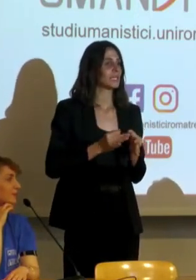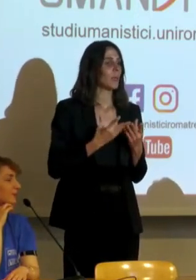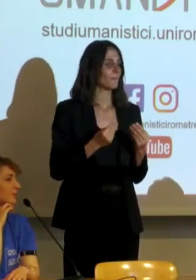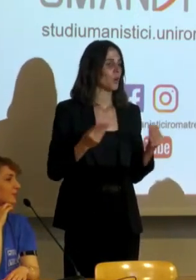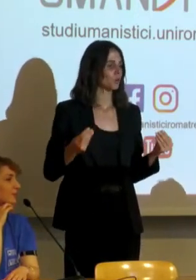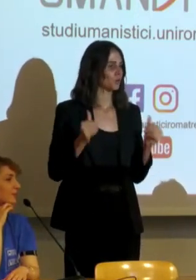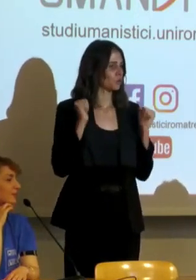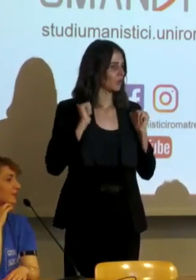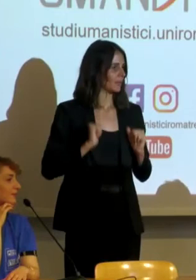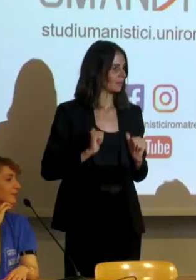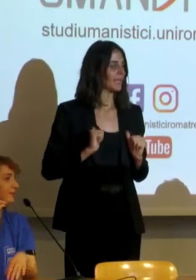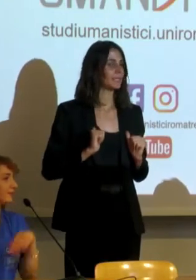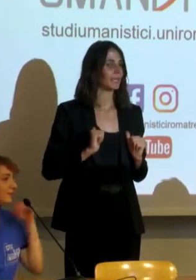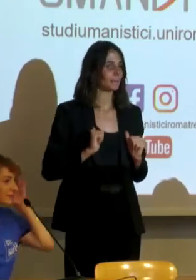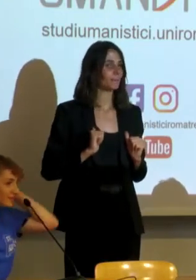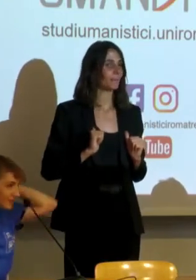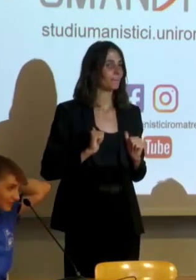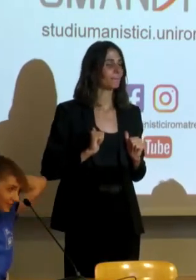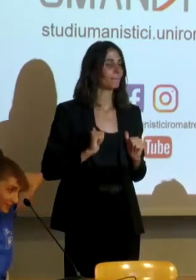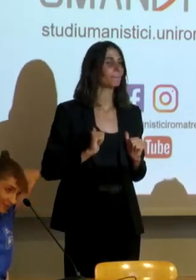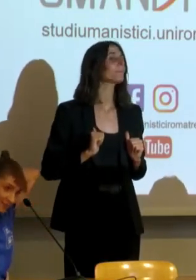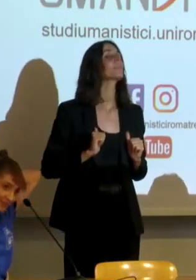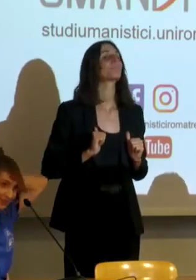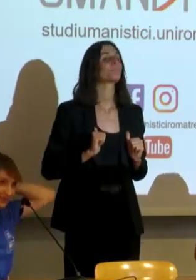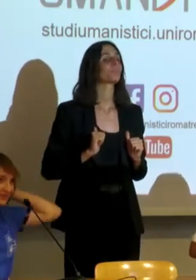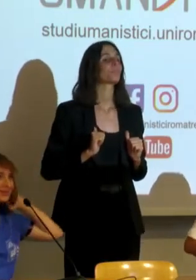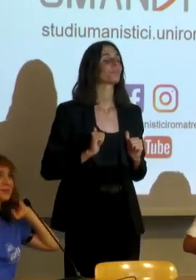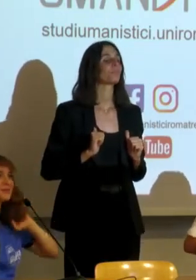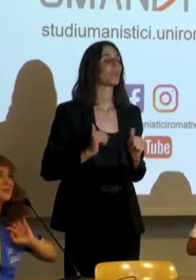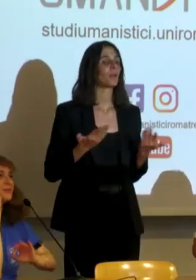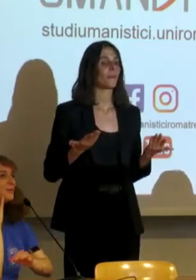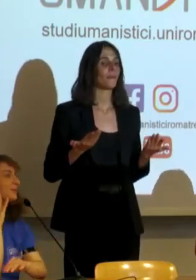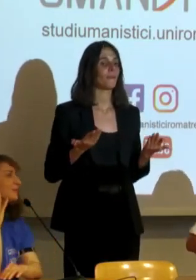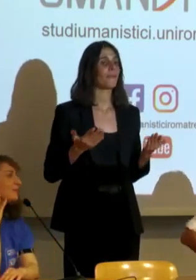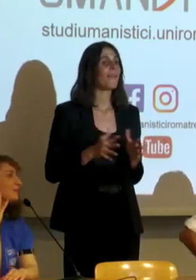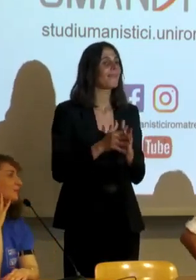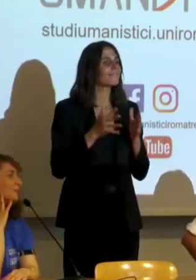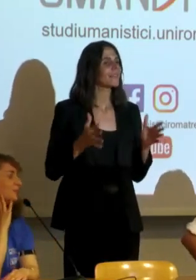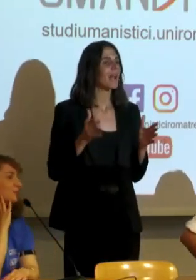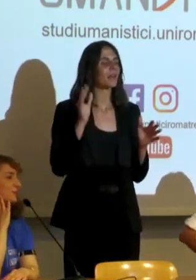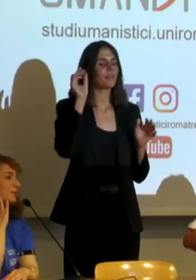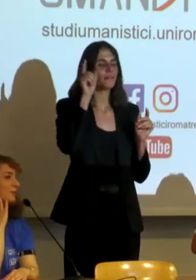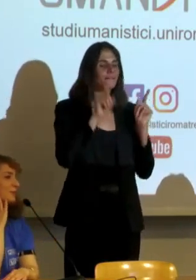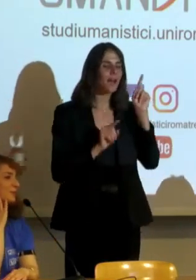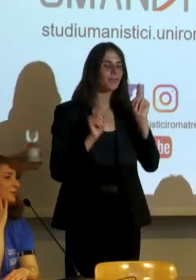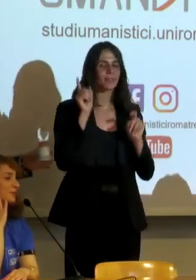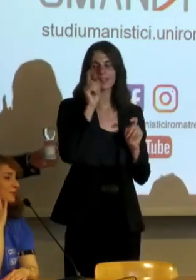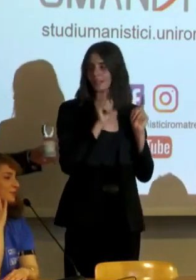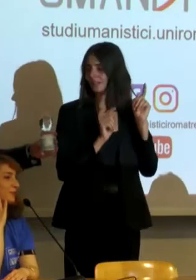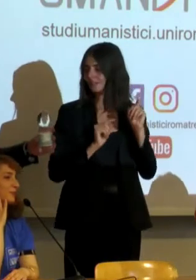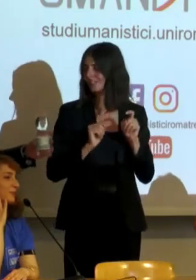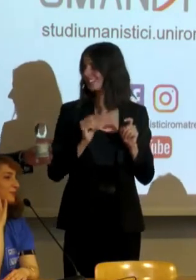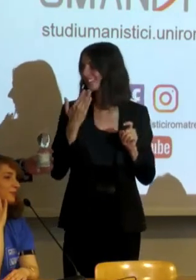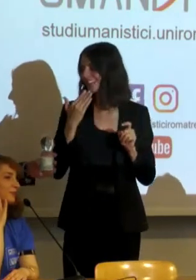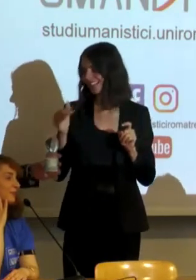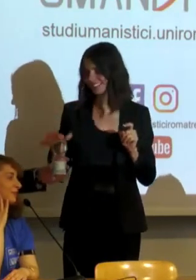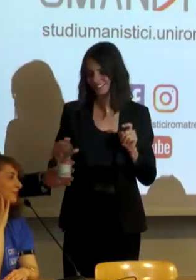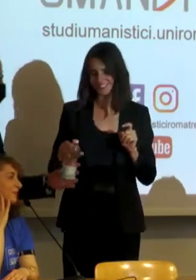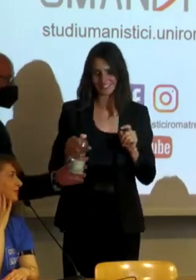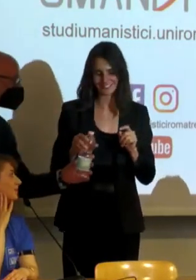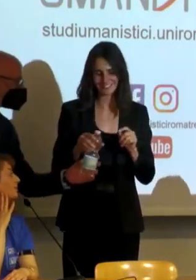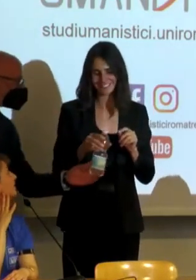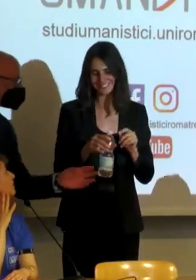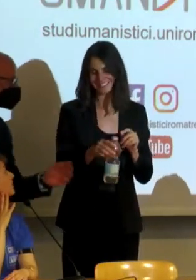insomma, ero prossimo alla afasia totale, per cui con grande fatica familiare, psicologica, le aspettative di tutti,